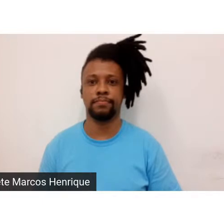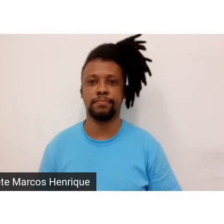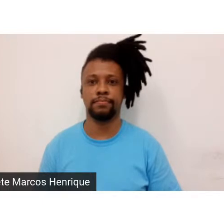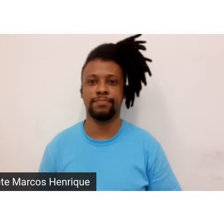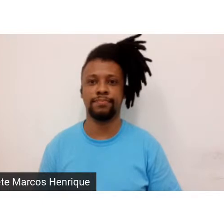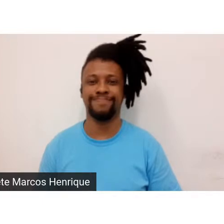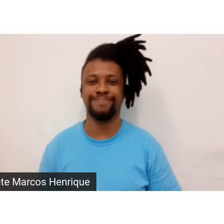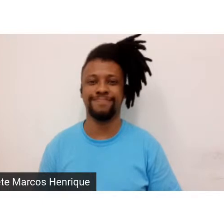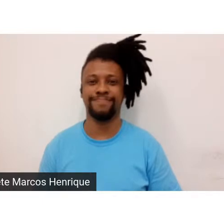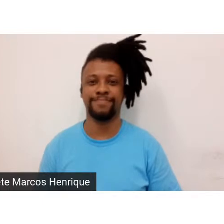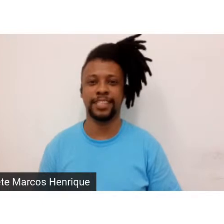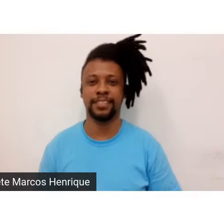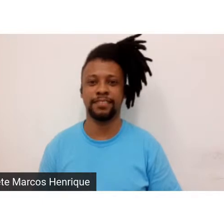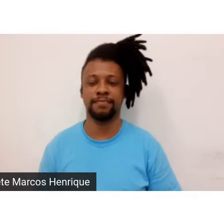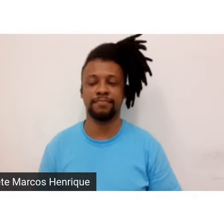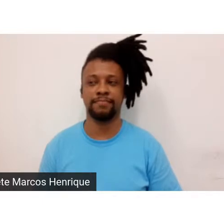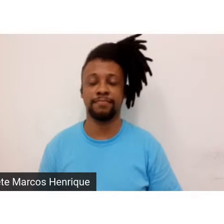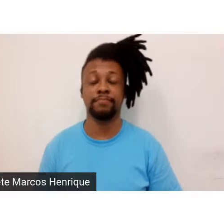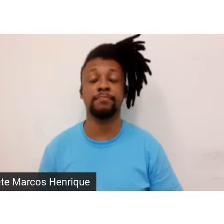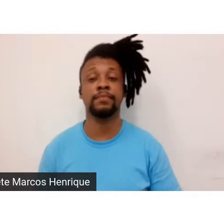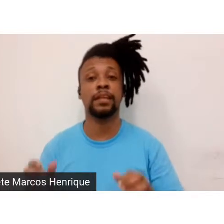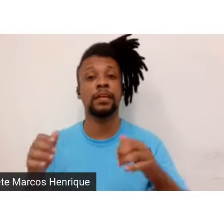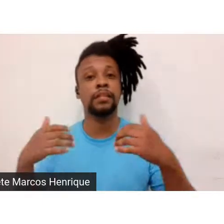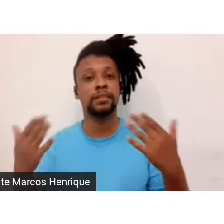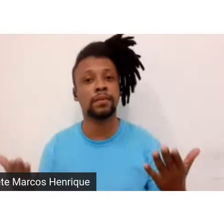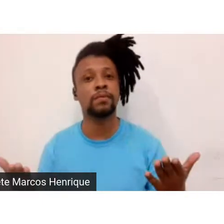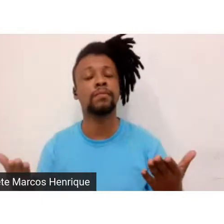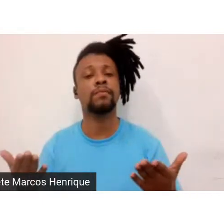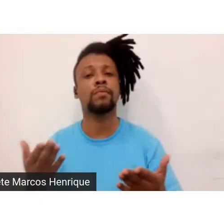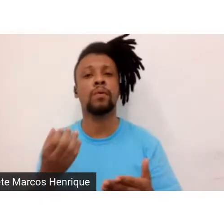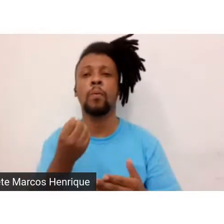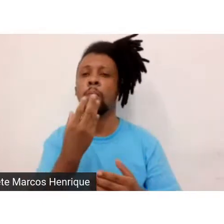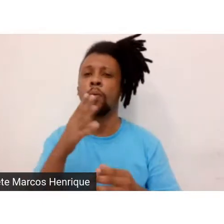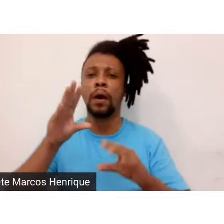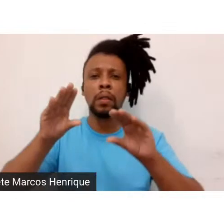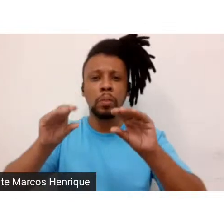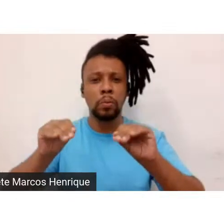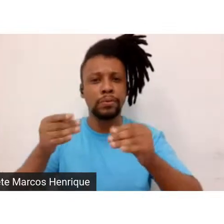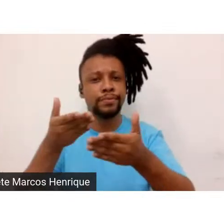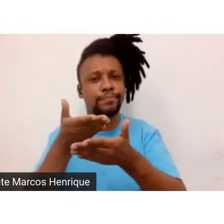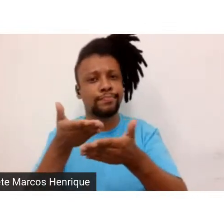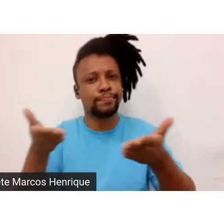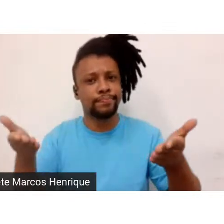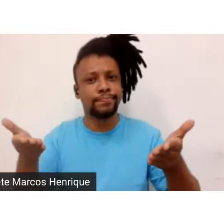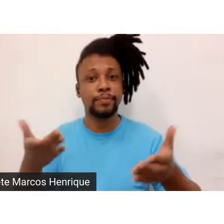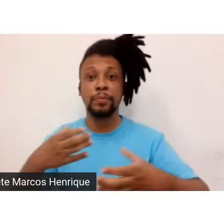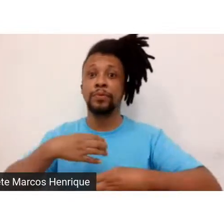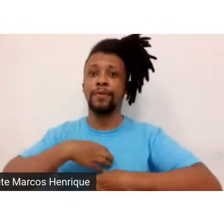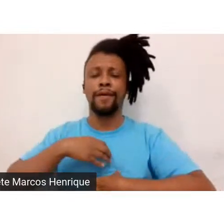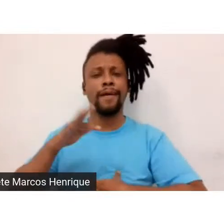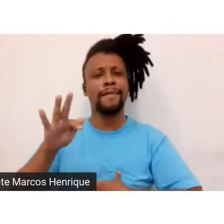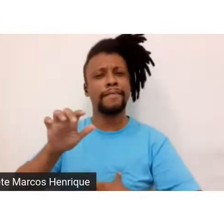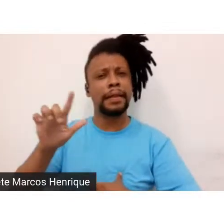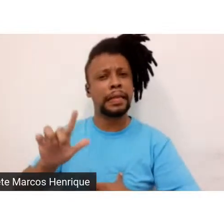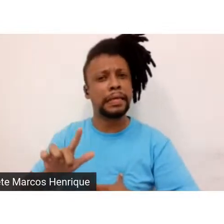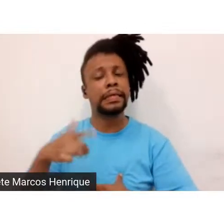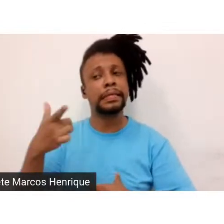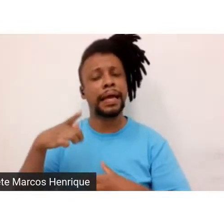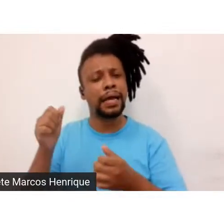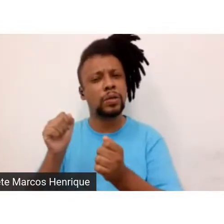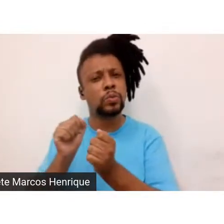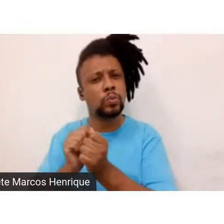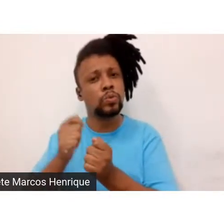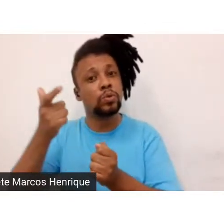gente boa noite a todos e a todas feliz por a gente tá aqui novamente com o projeto Um Novo Olhar né